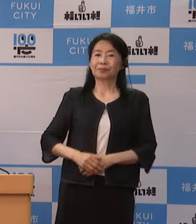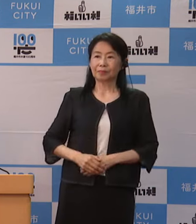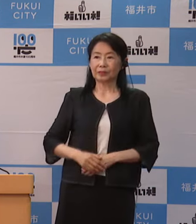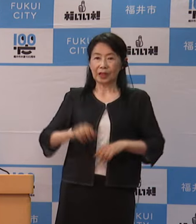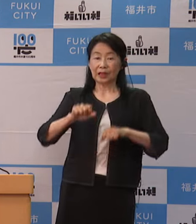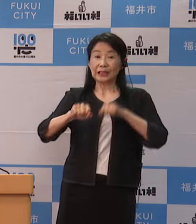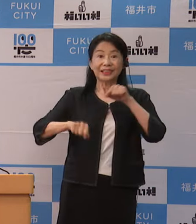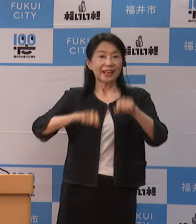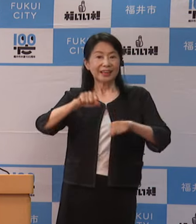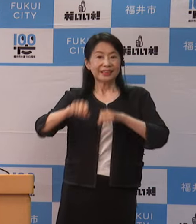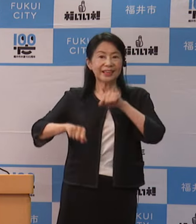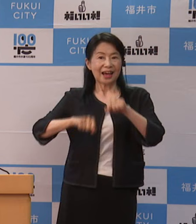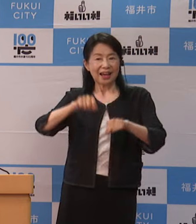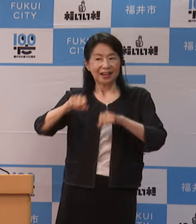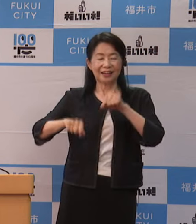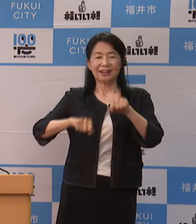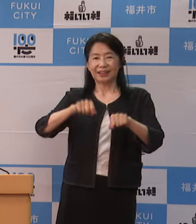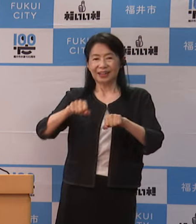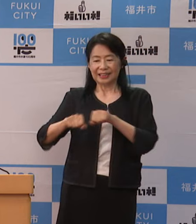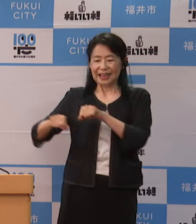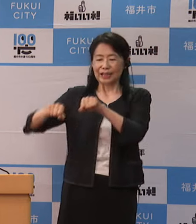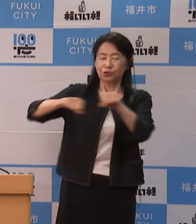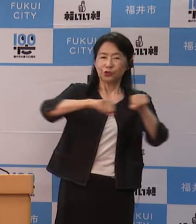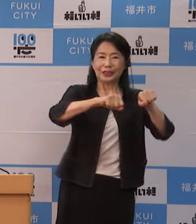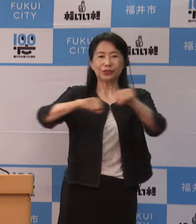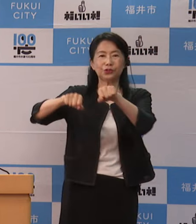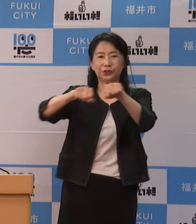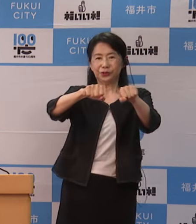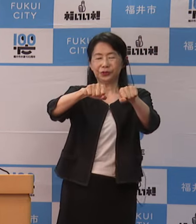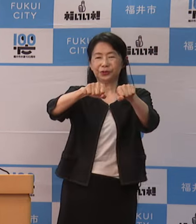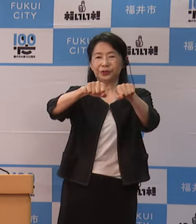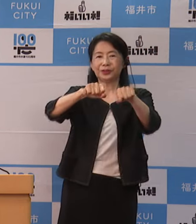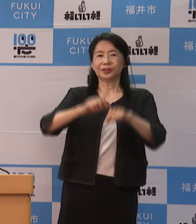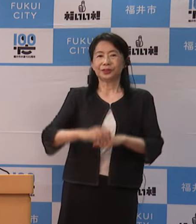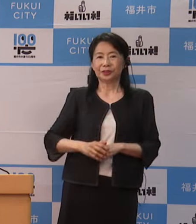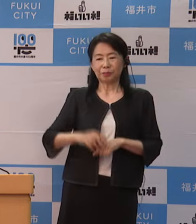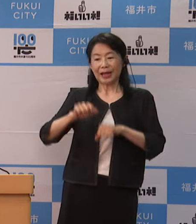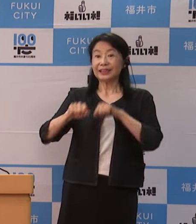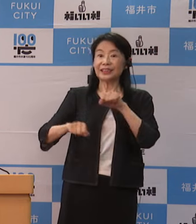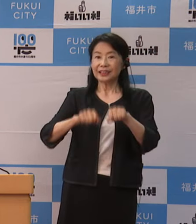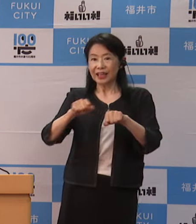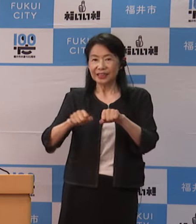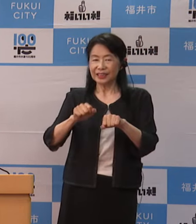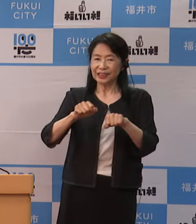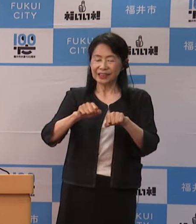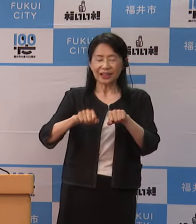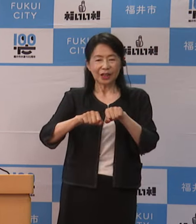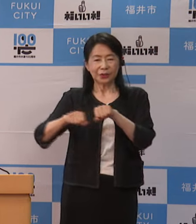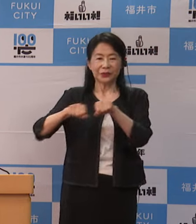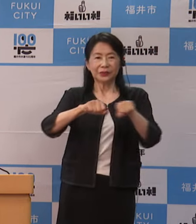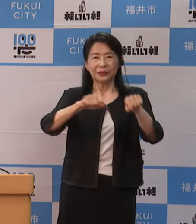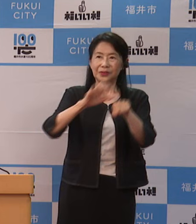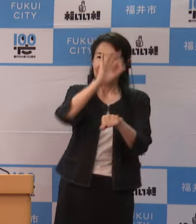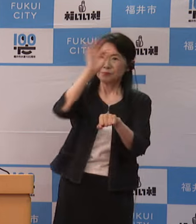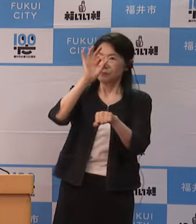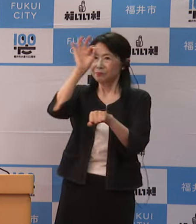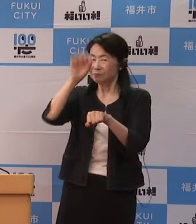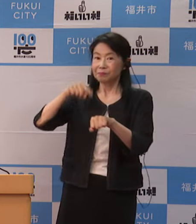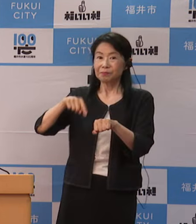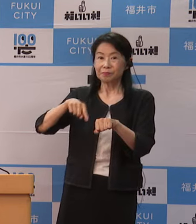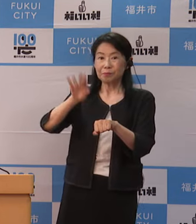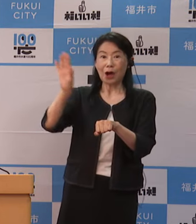転車サイクリングのですね、そういったその自転車で巡るツアーみたいなのを市内でやっておられまして、